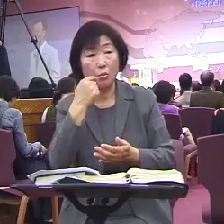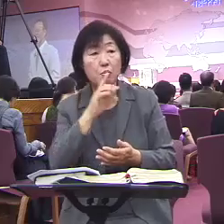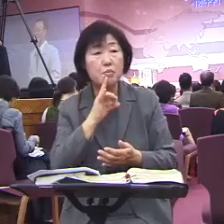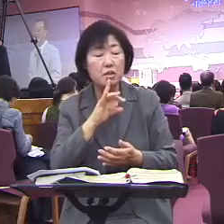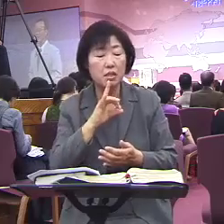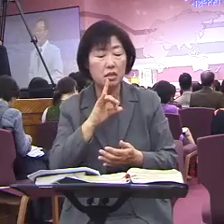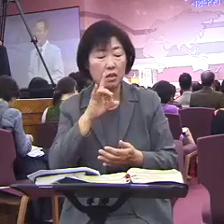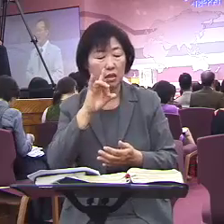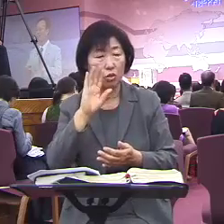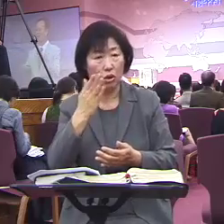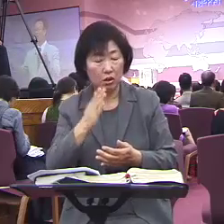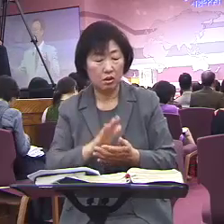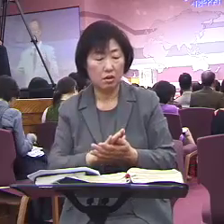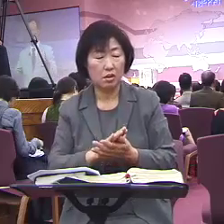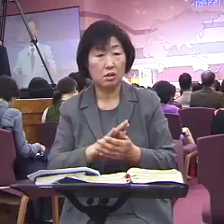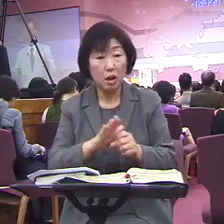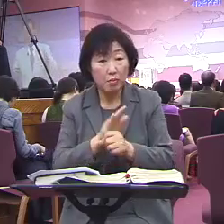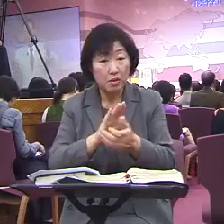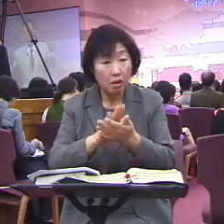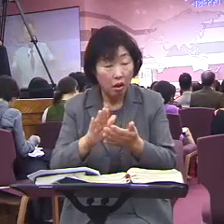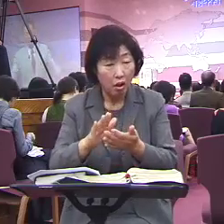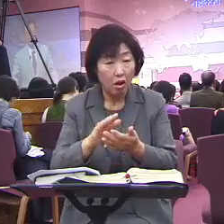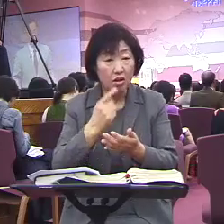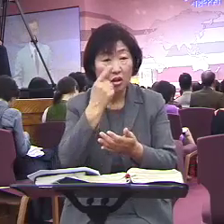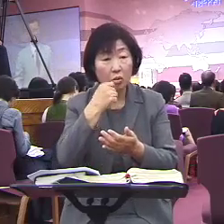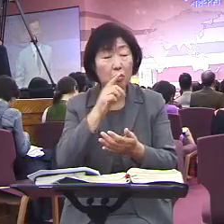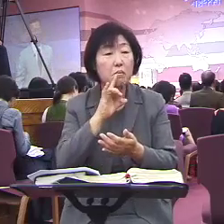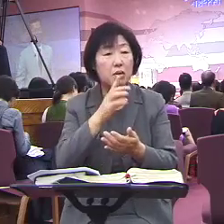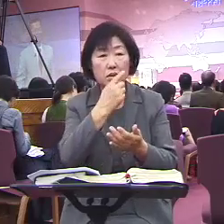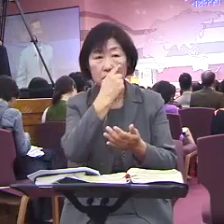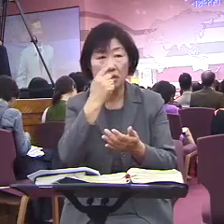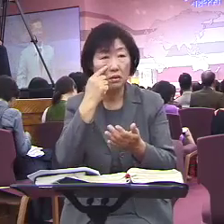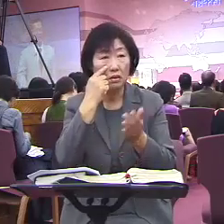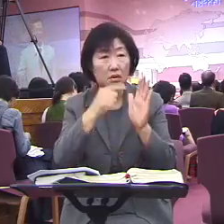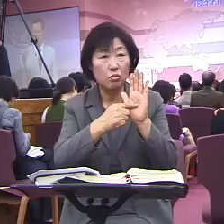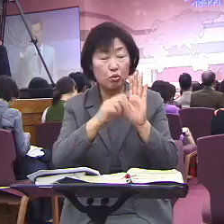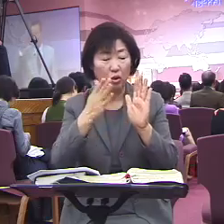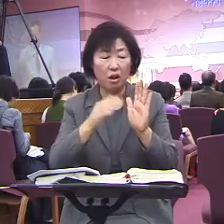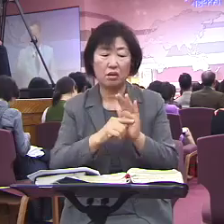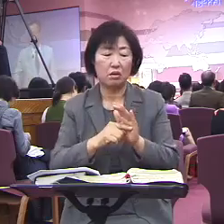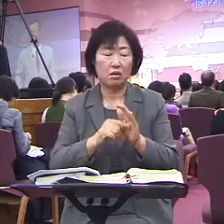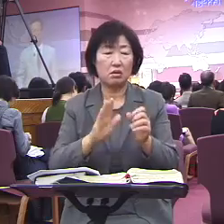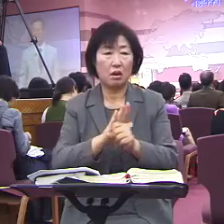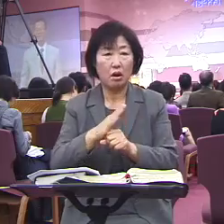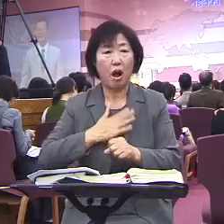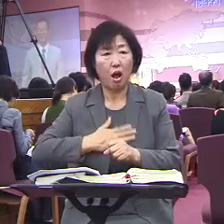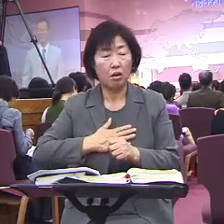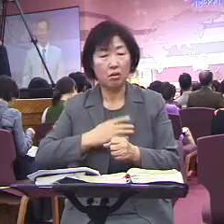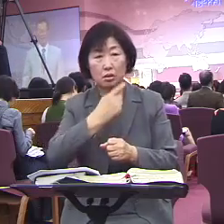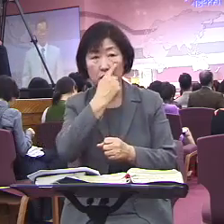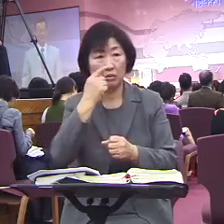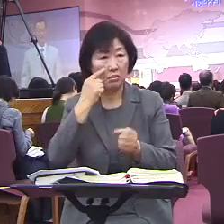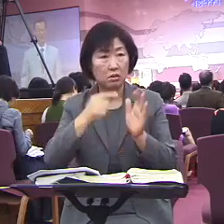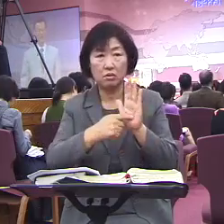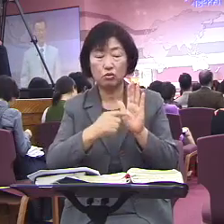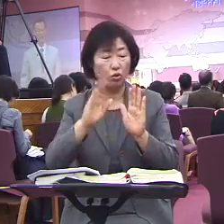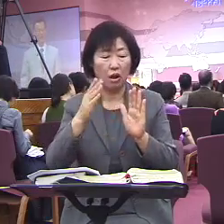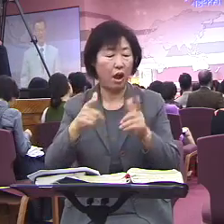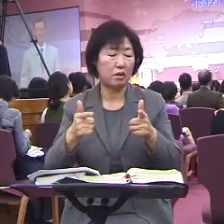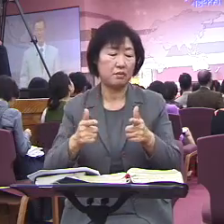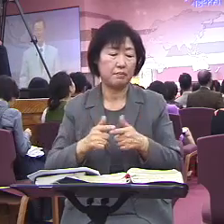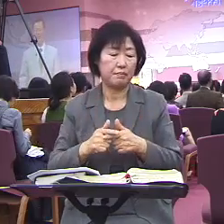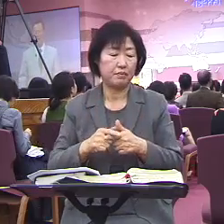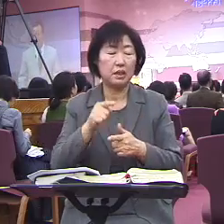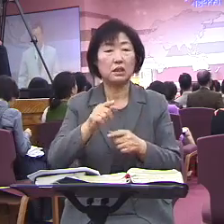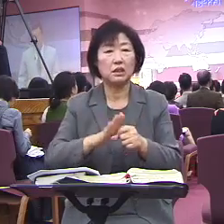되는 것입니까? 사랑합니다 하면서 입으로만 증명되는 거예요? 사랑에 대해서 안다고 증명되는 거예요? 아니죠.